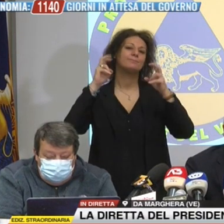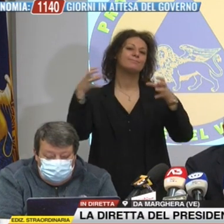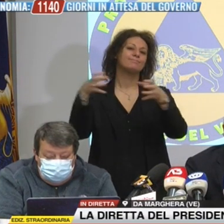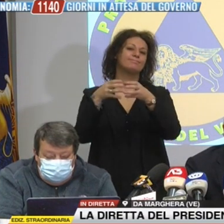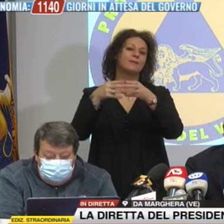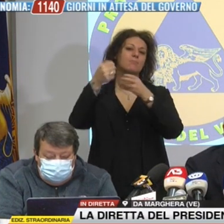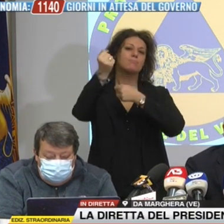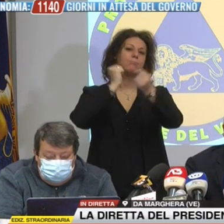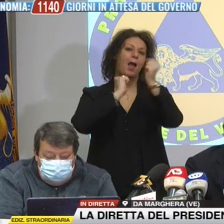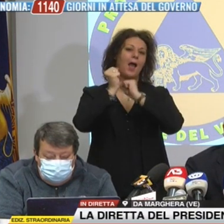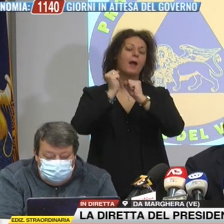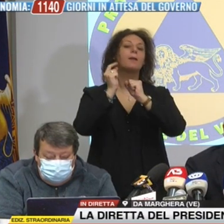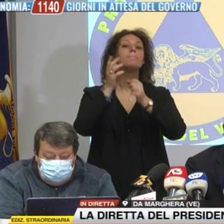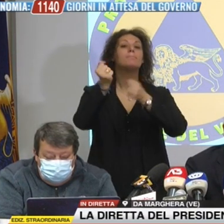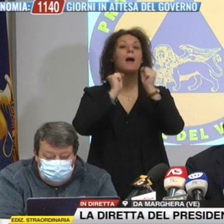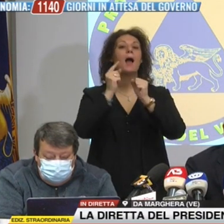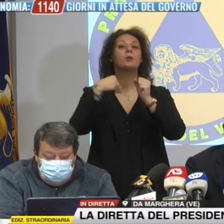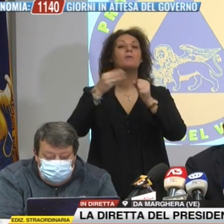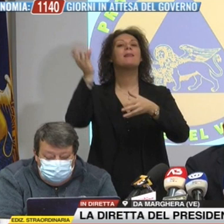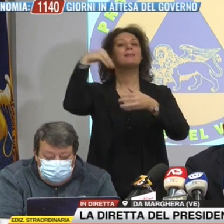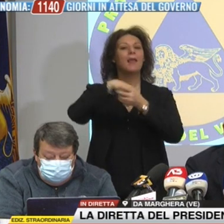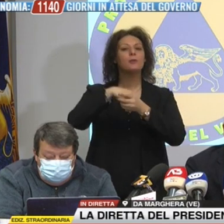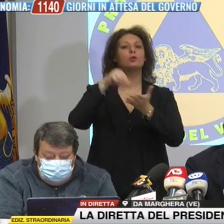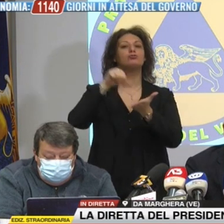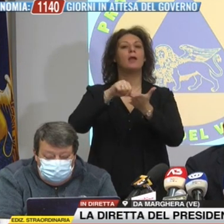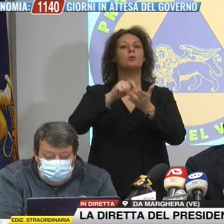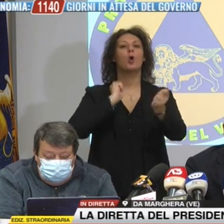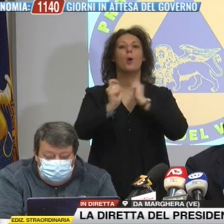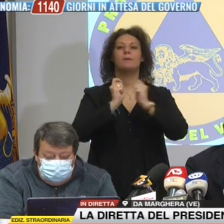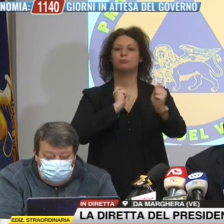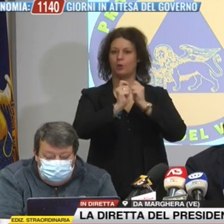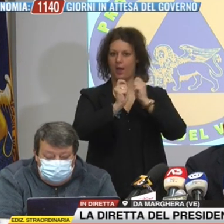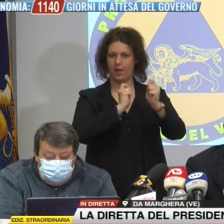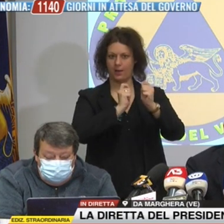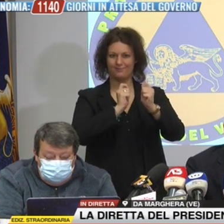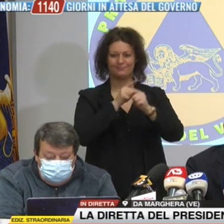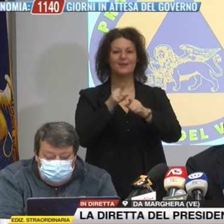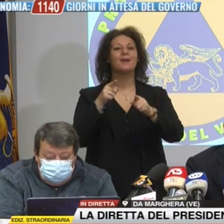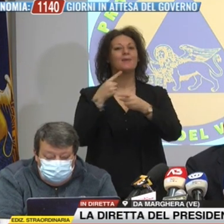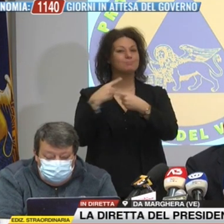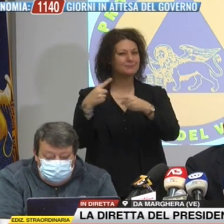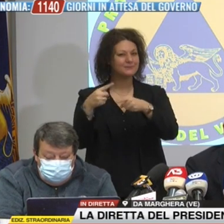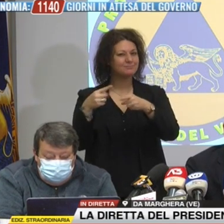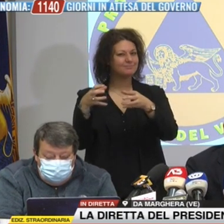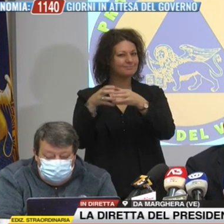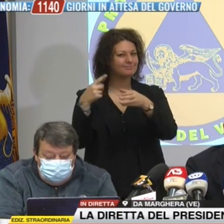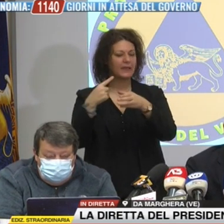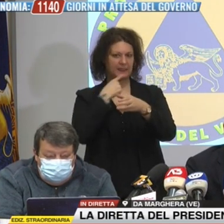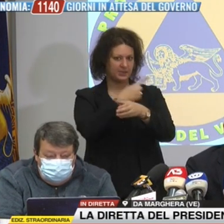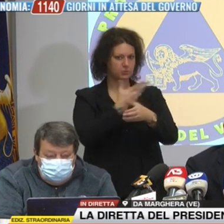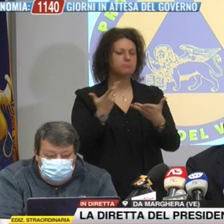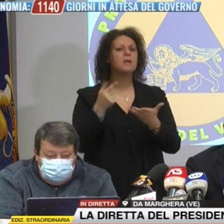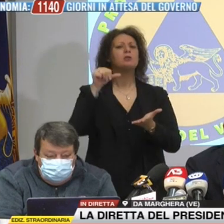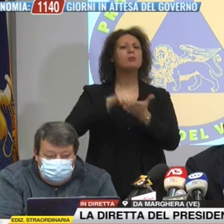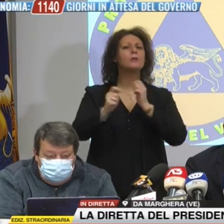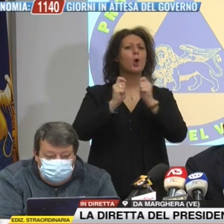dentro i centri commerciali. Loro ci chiedono, nel momento in cui i centri commerciali devono stare chiusi, dobbiamo